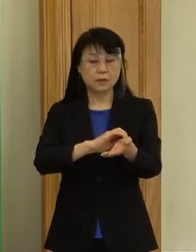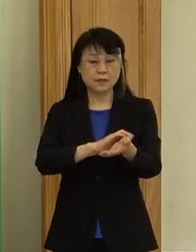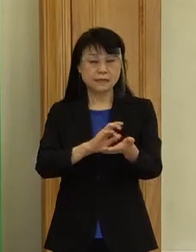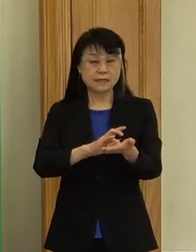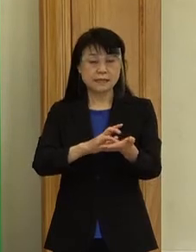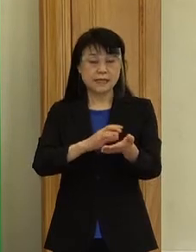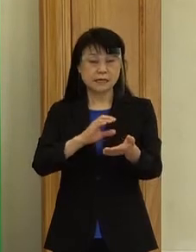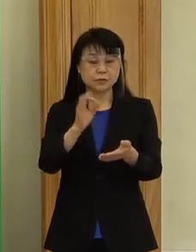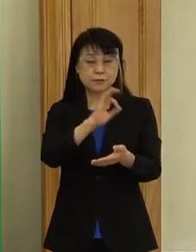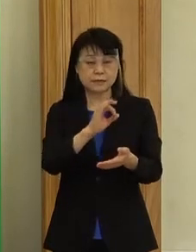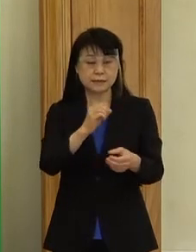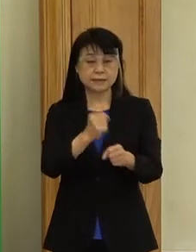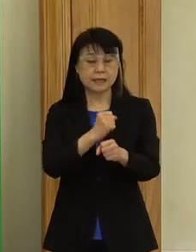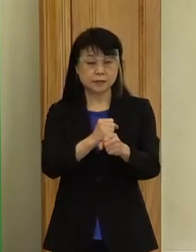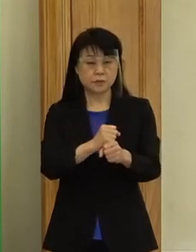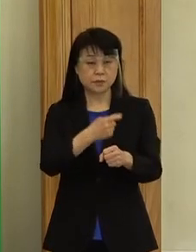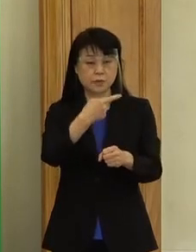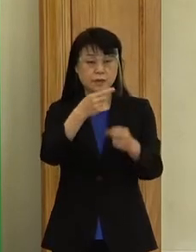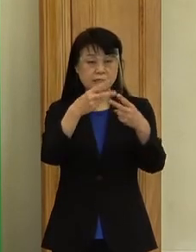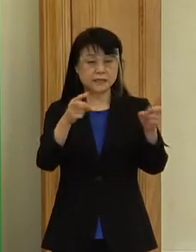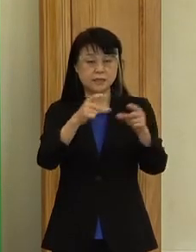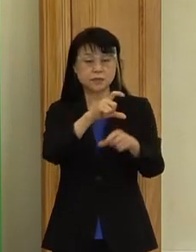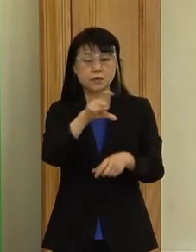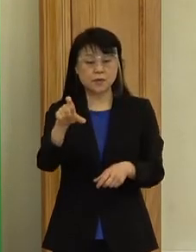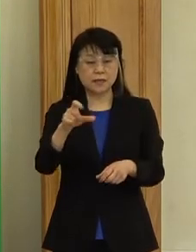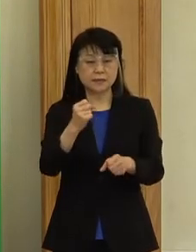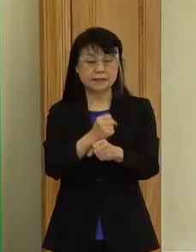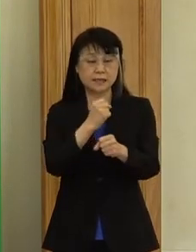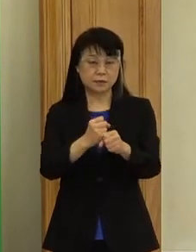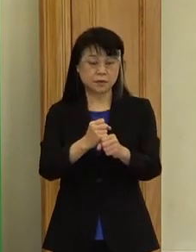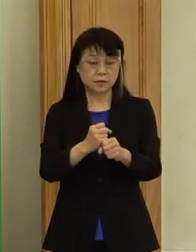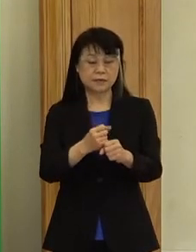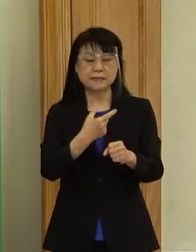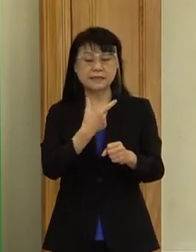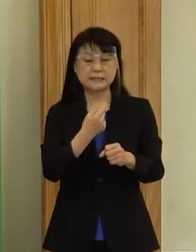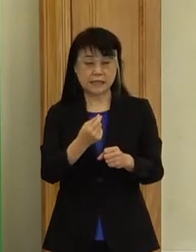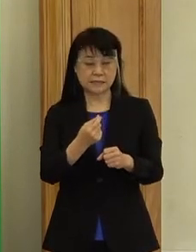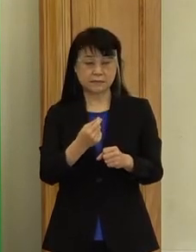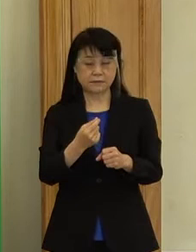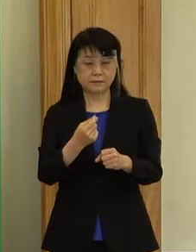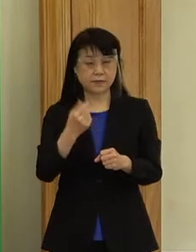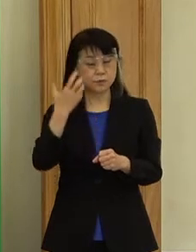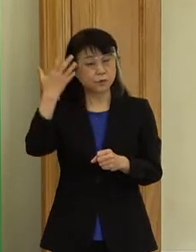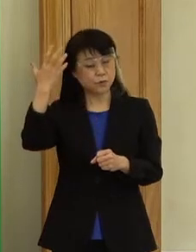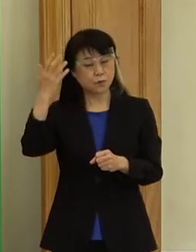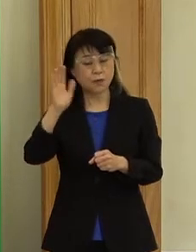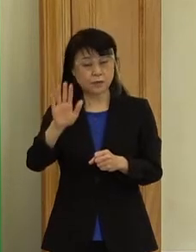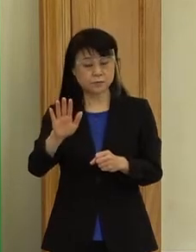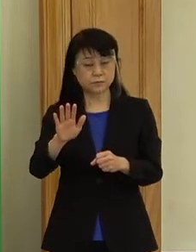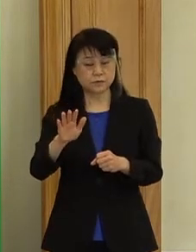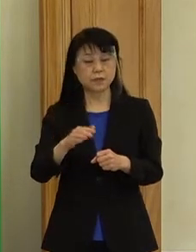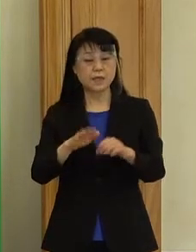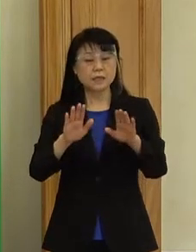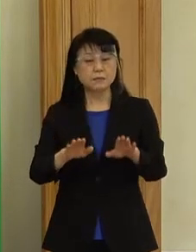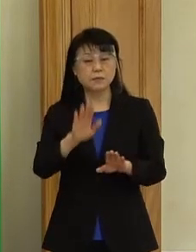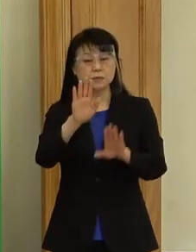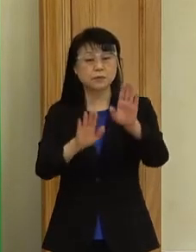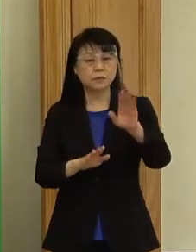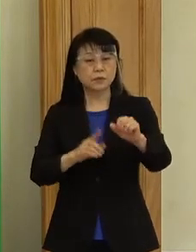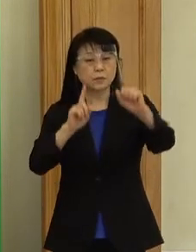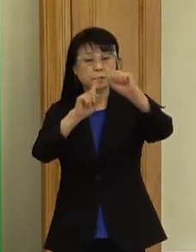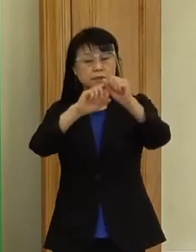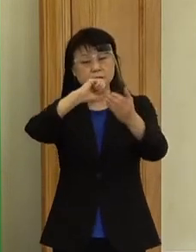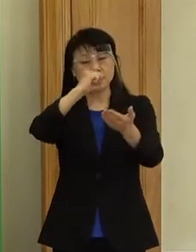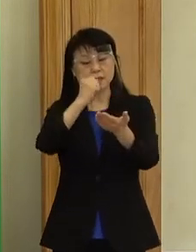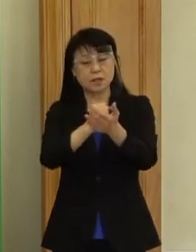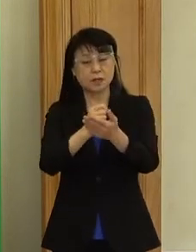にしていこうという目標もずっと持っておられますけれども、なかなか今の状況だとこういった目標の達成も難しい状況かと